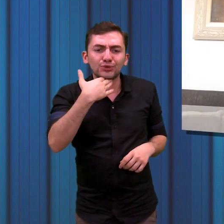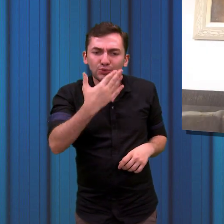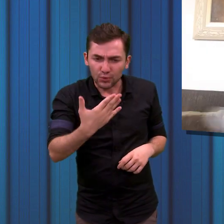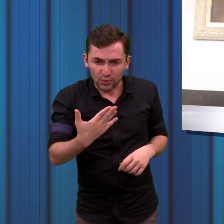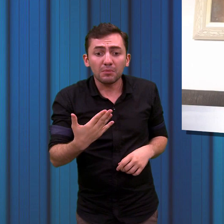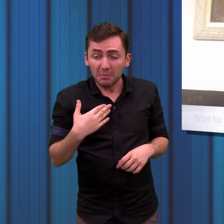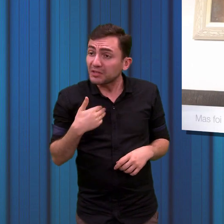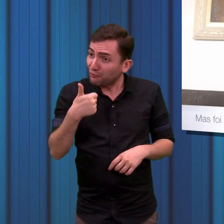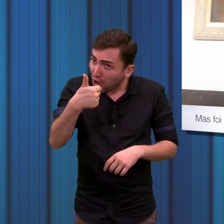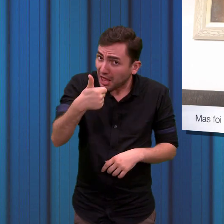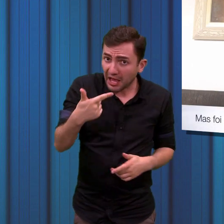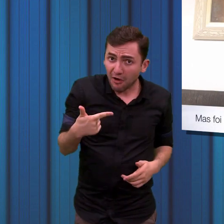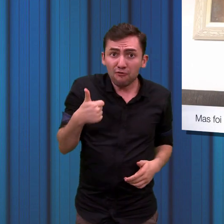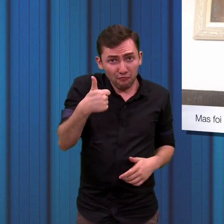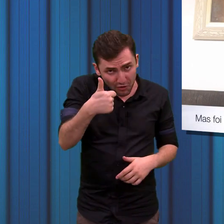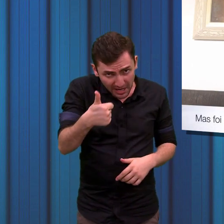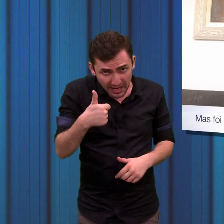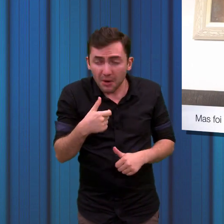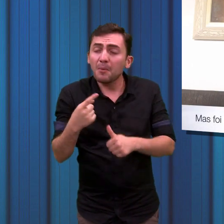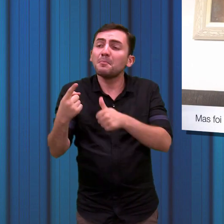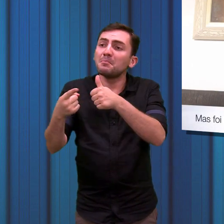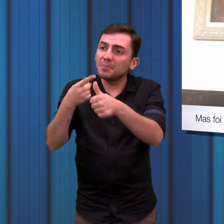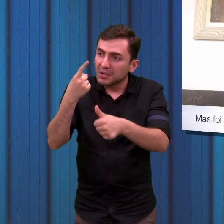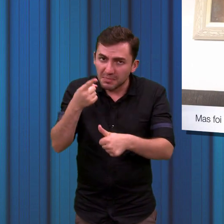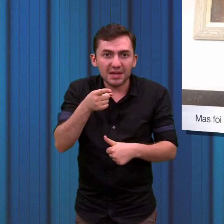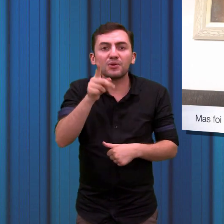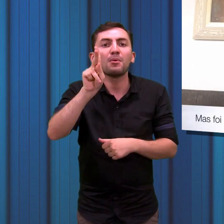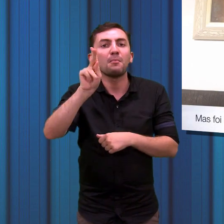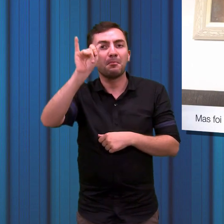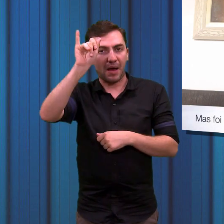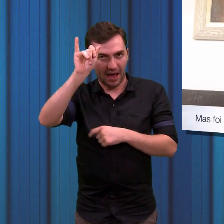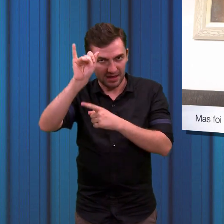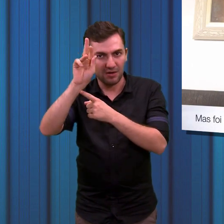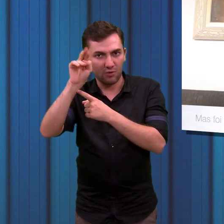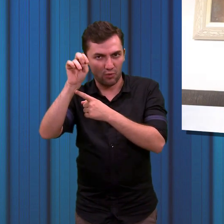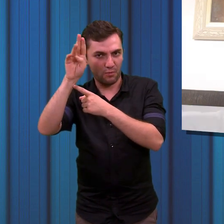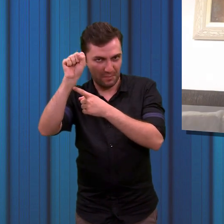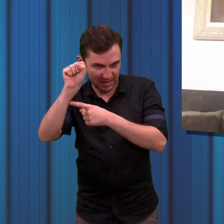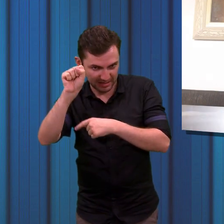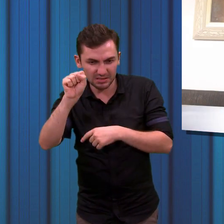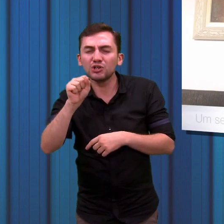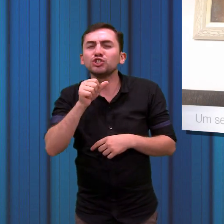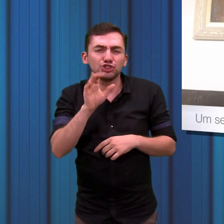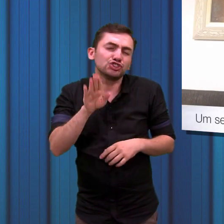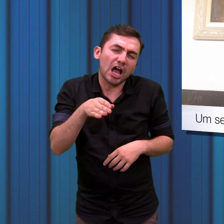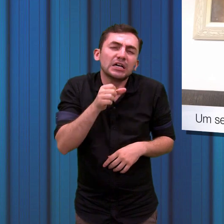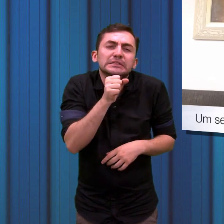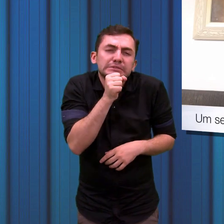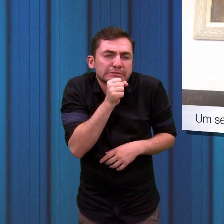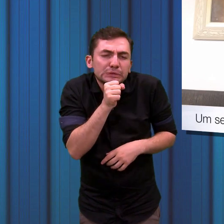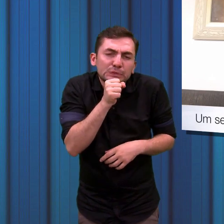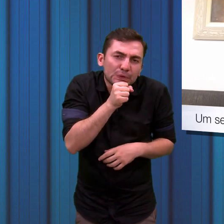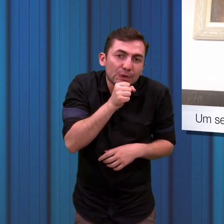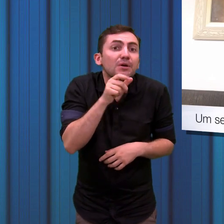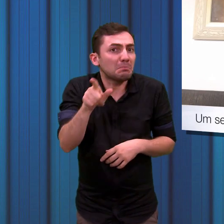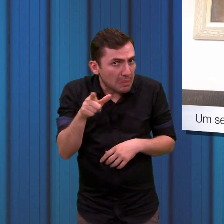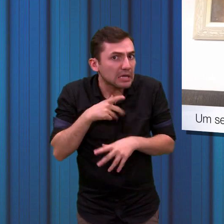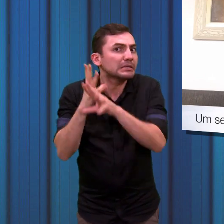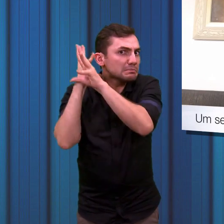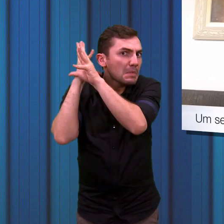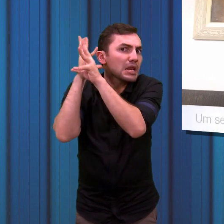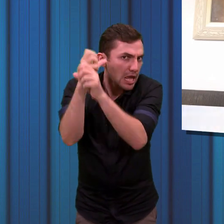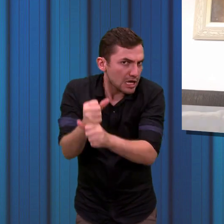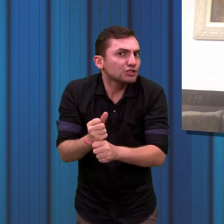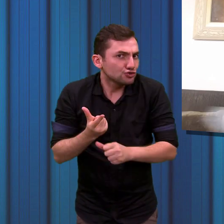muita coisa. Mas foi legal ter passado primeiro com o pai do Dr. Rubens, um senhor já, mas com